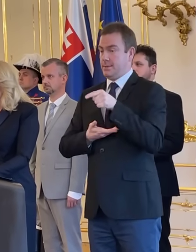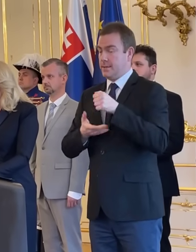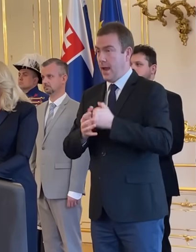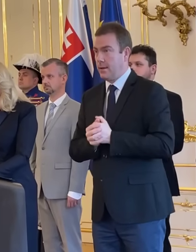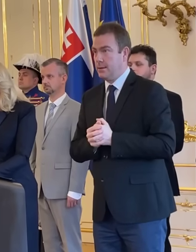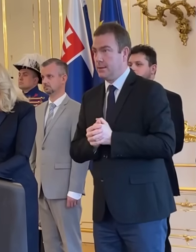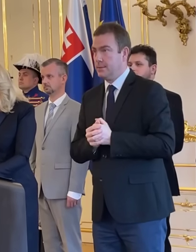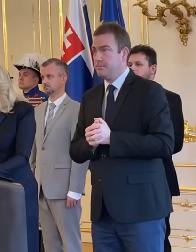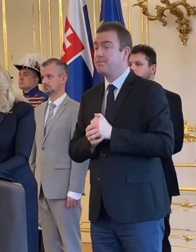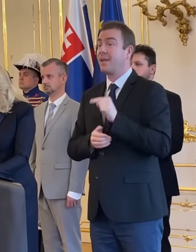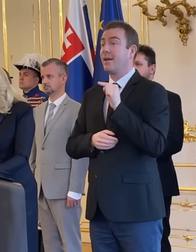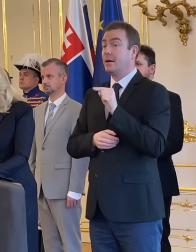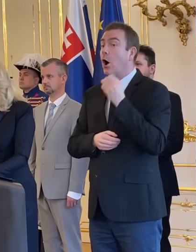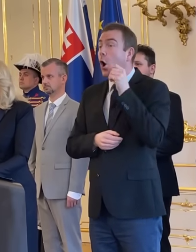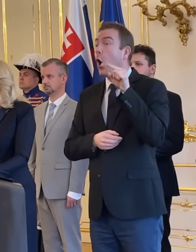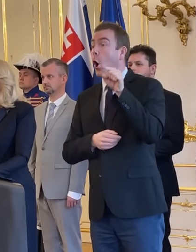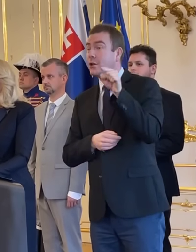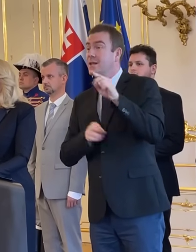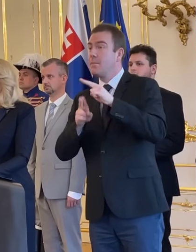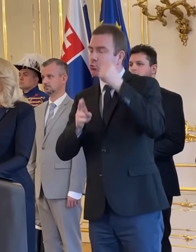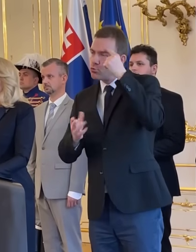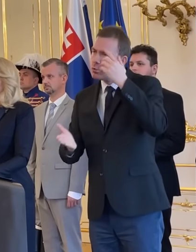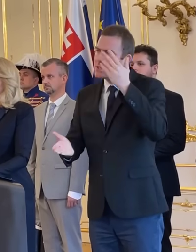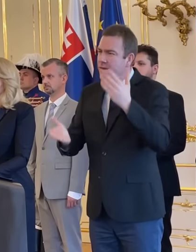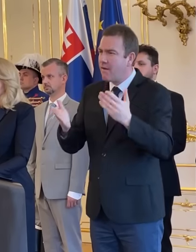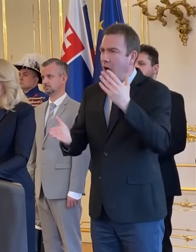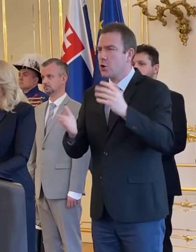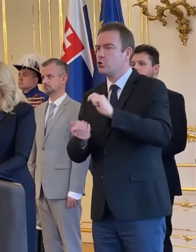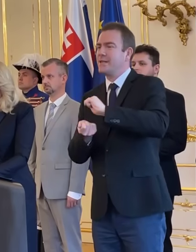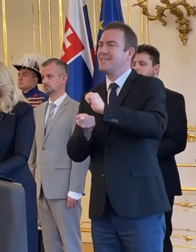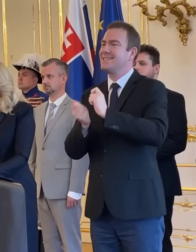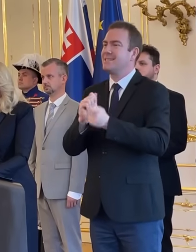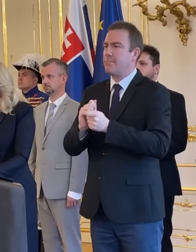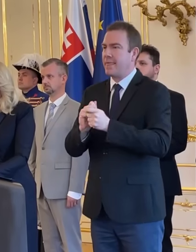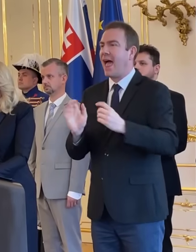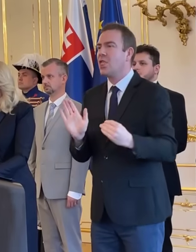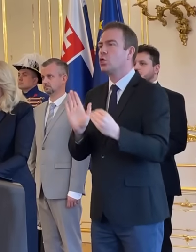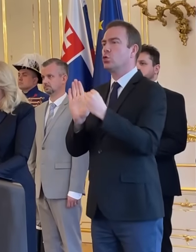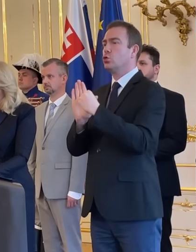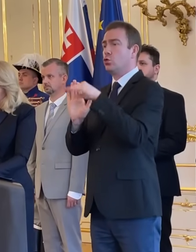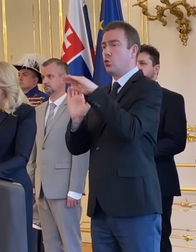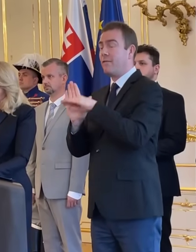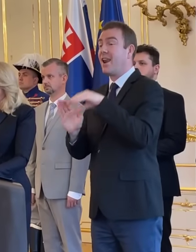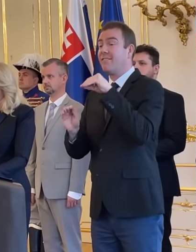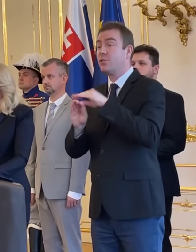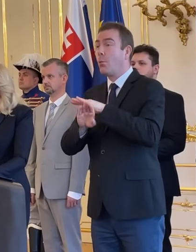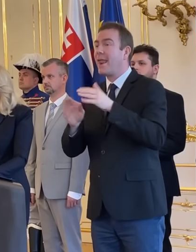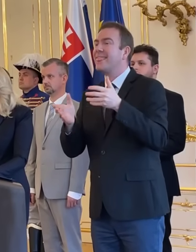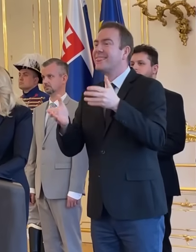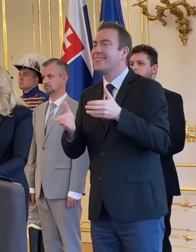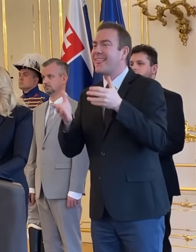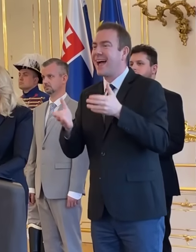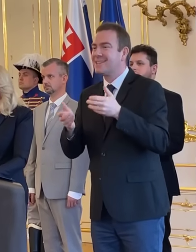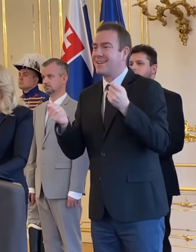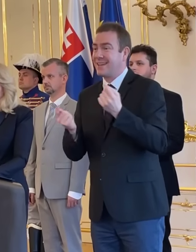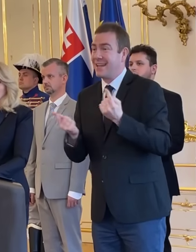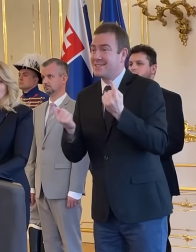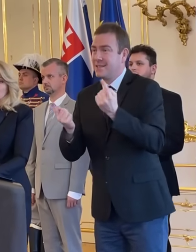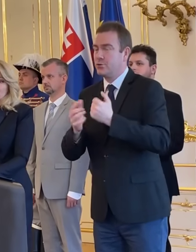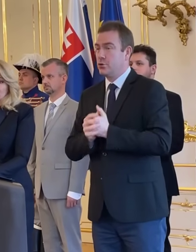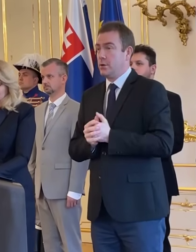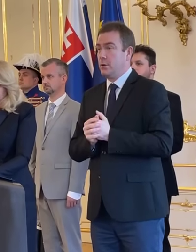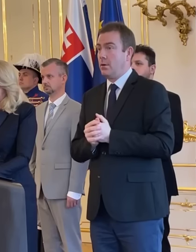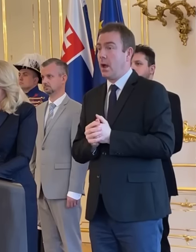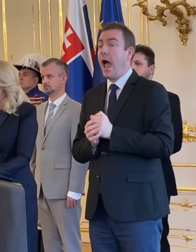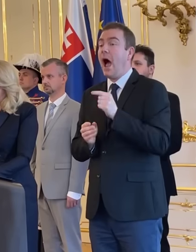prípadne zvážili zmenu novely, ale výhradne iba pokiaľ ide o násilné trestné činy a iba pokiaľ ide o nimi predloženú